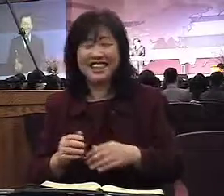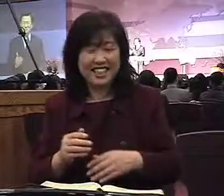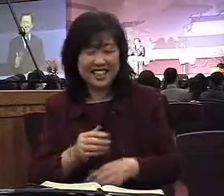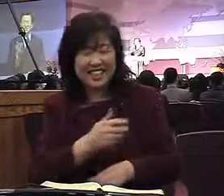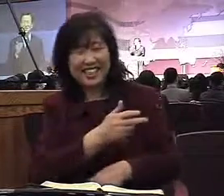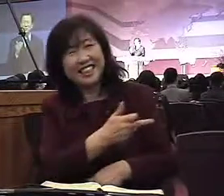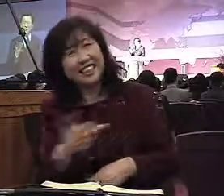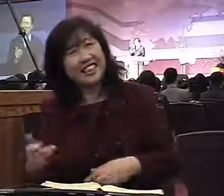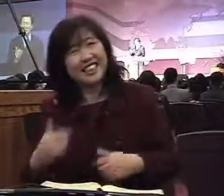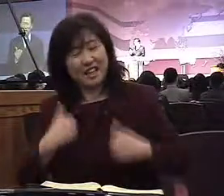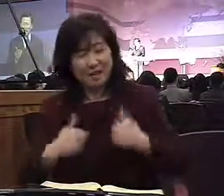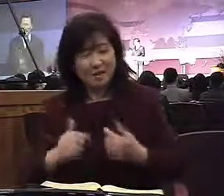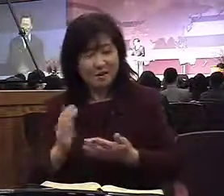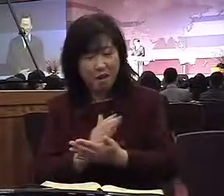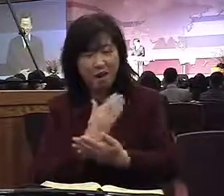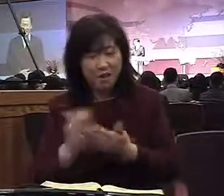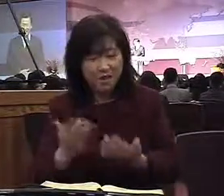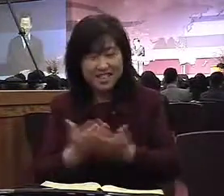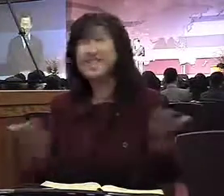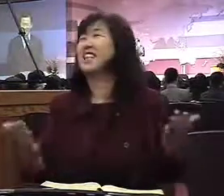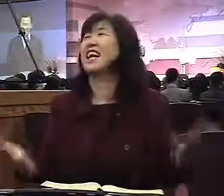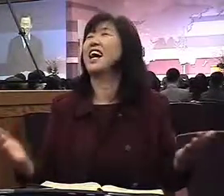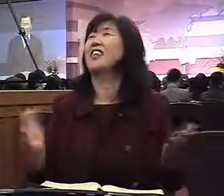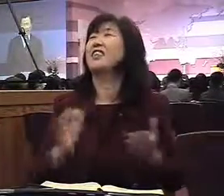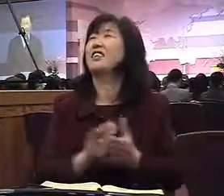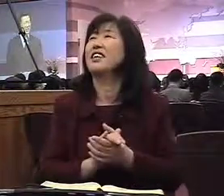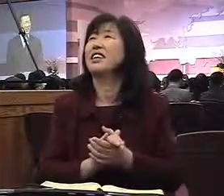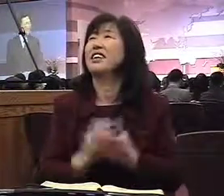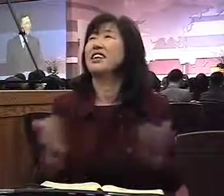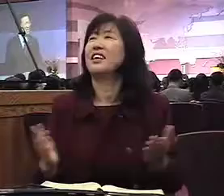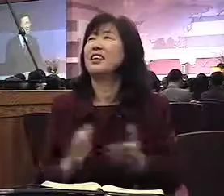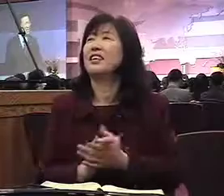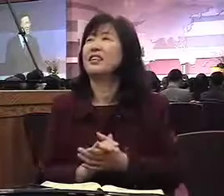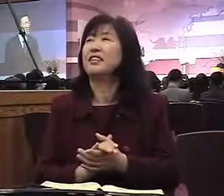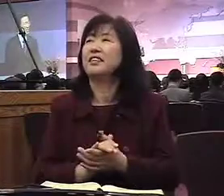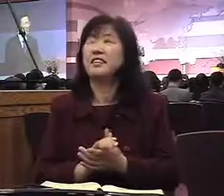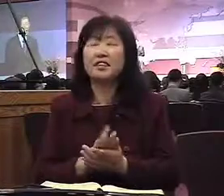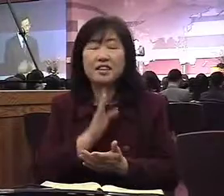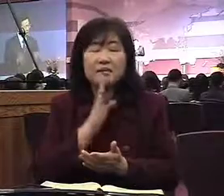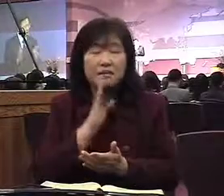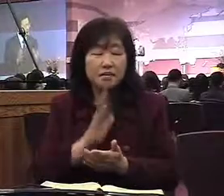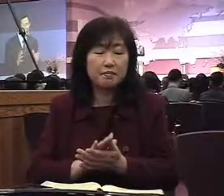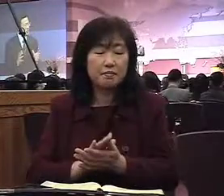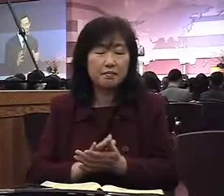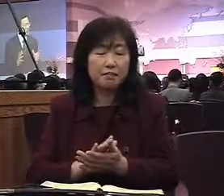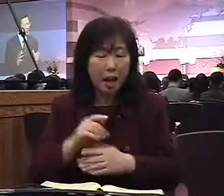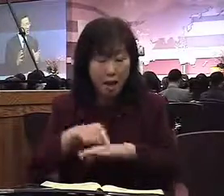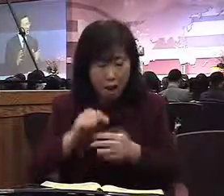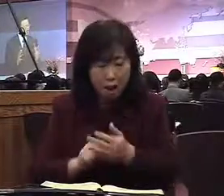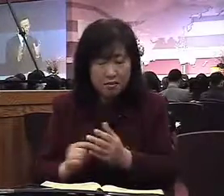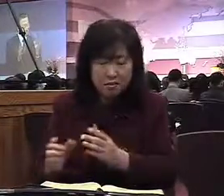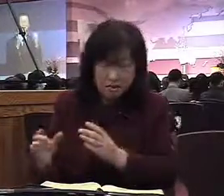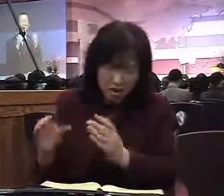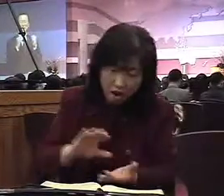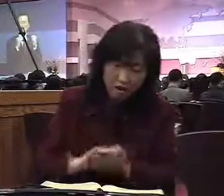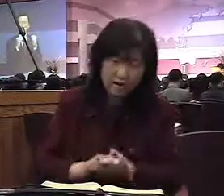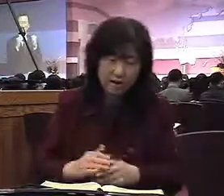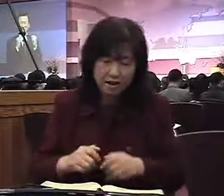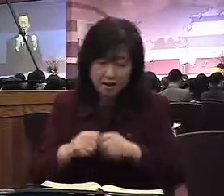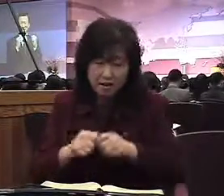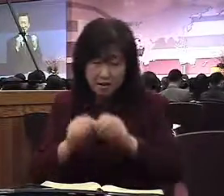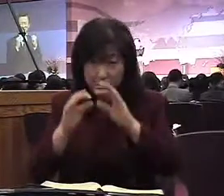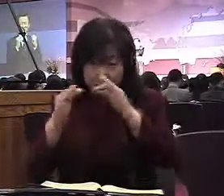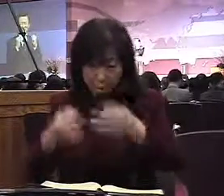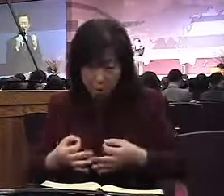큰 기쁨을 베푸시니 아멘. 그렇습니다. 마음을 쏟아놓으면 은밀히 보시는